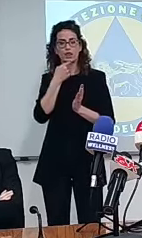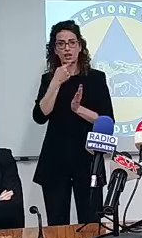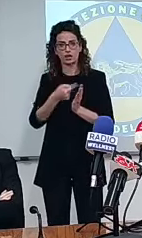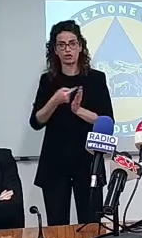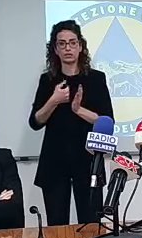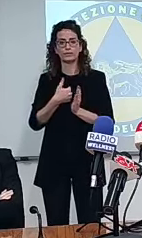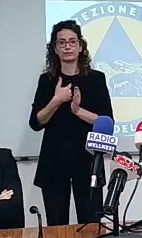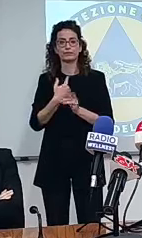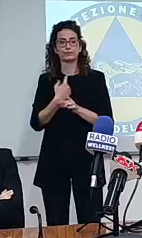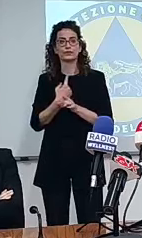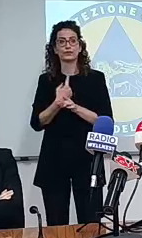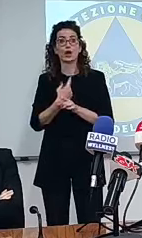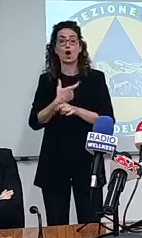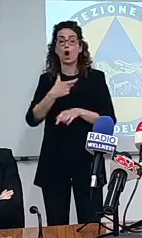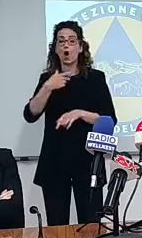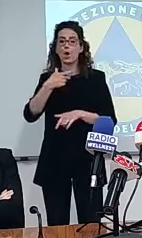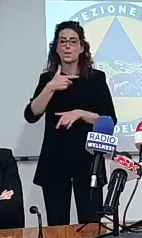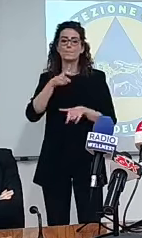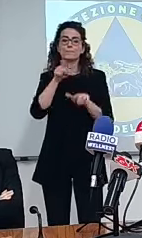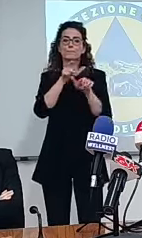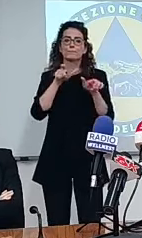appunto la fase di obbligatorietà per gli operatori.